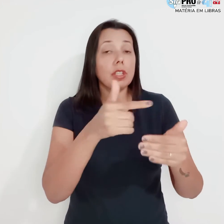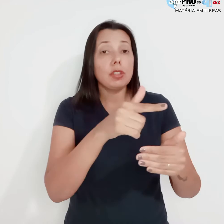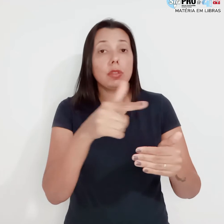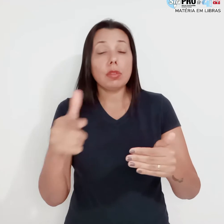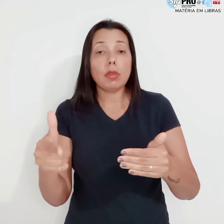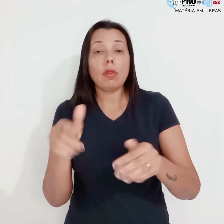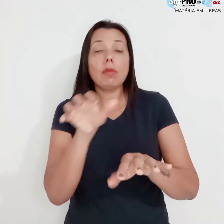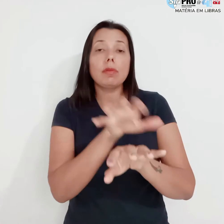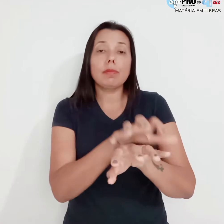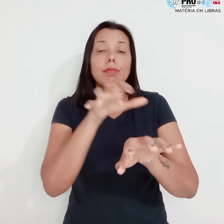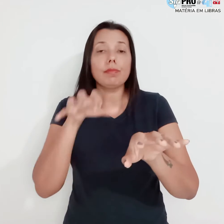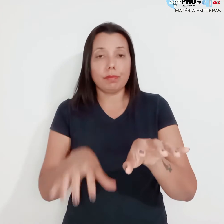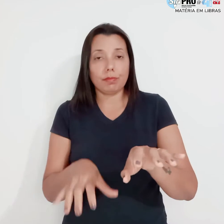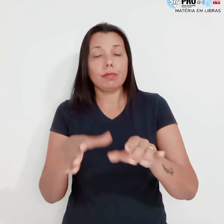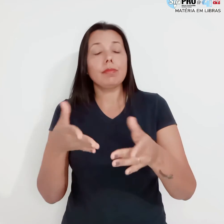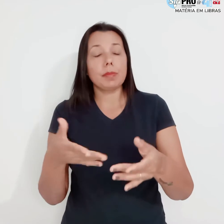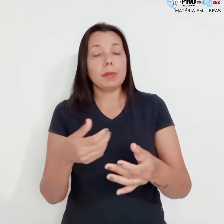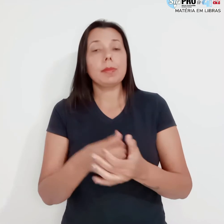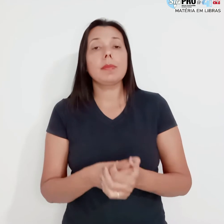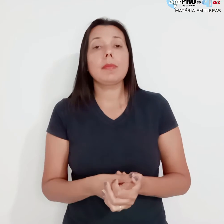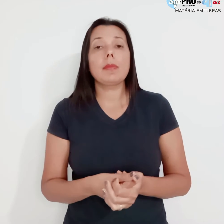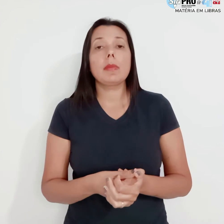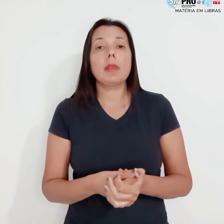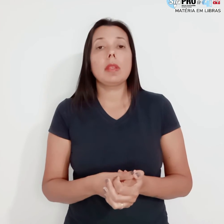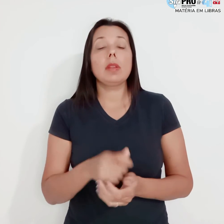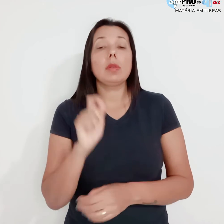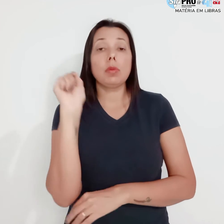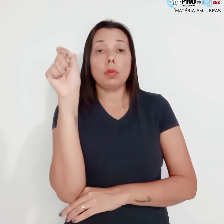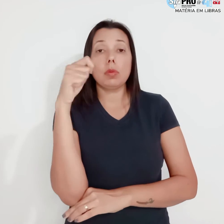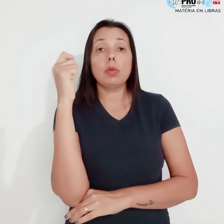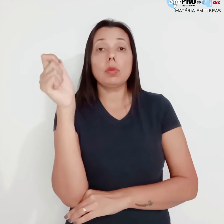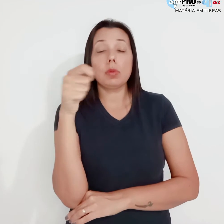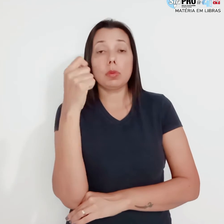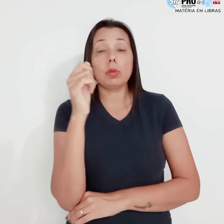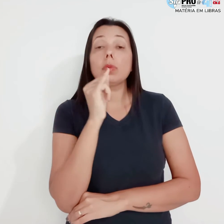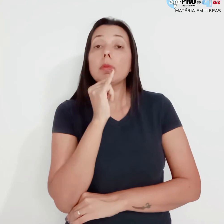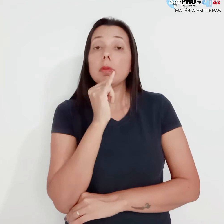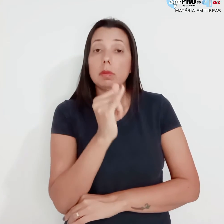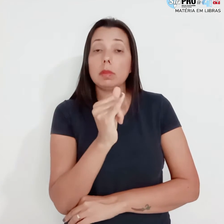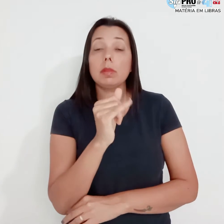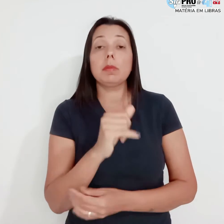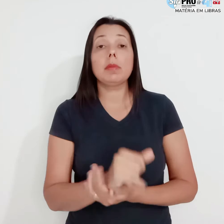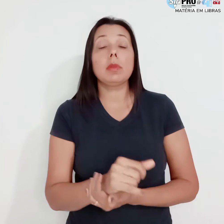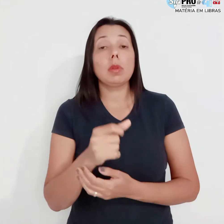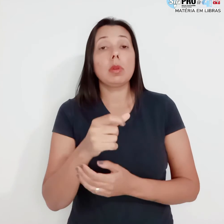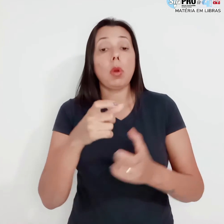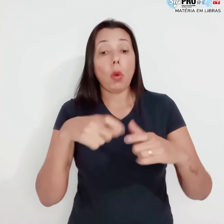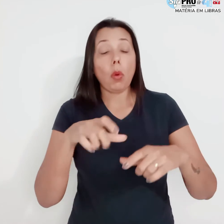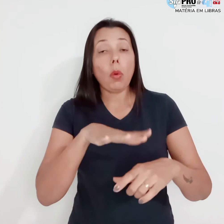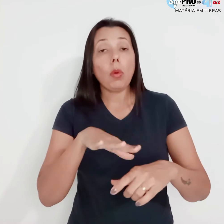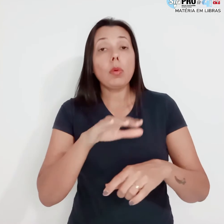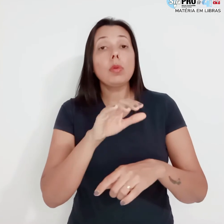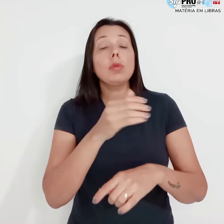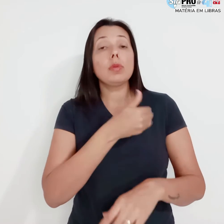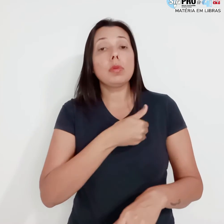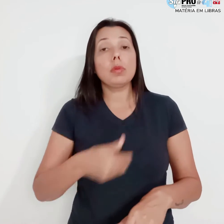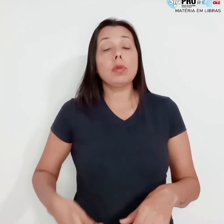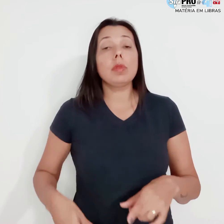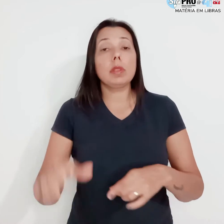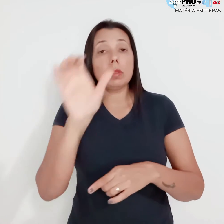atividades remotas. No Rio Grande do Sul, por exemplo, onde o governo estadual esconde